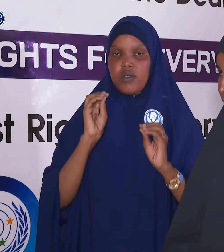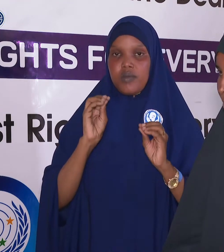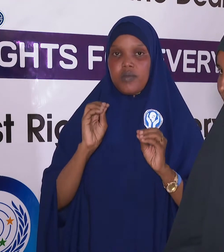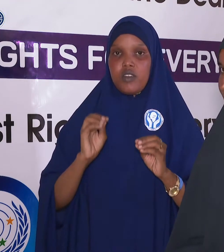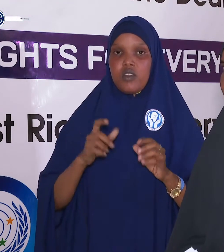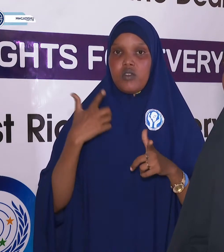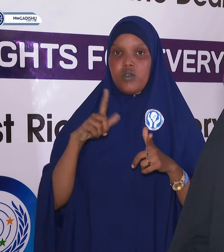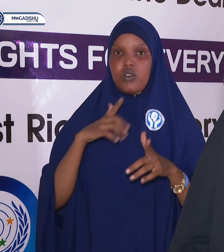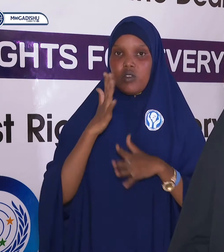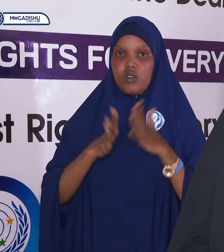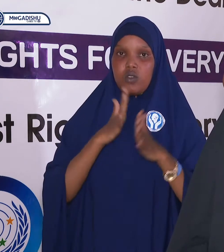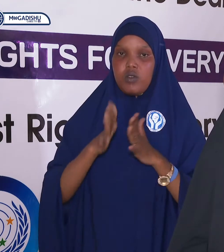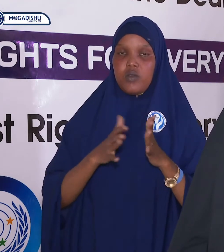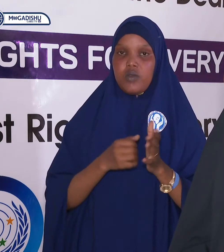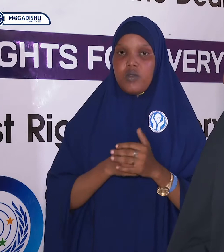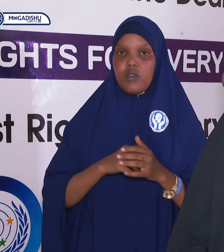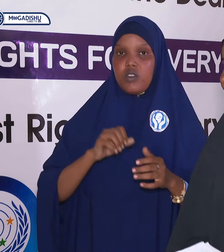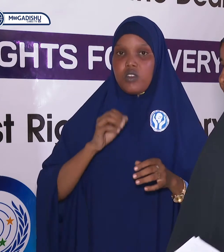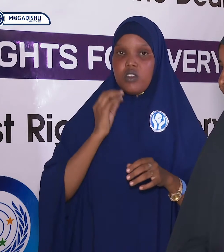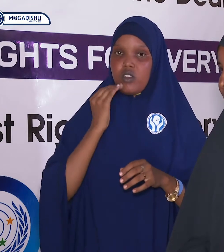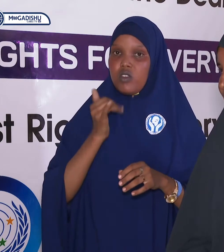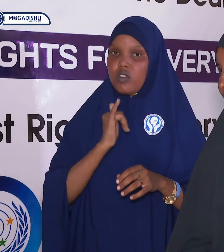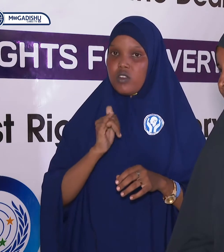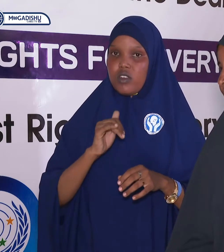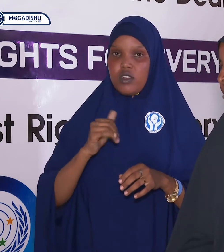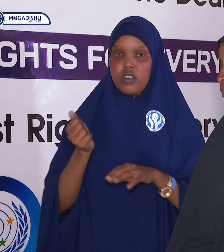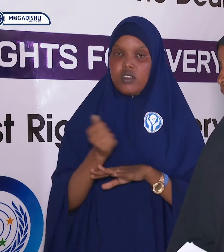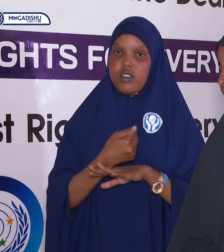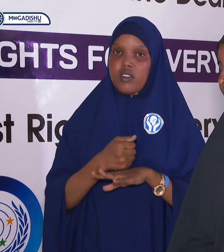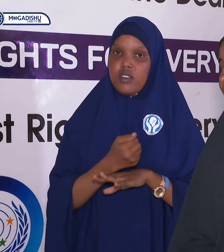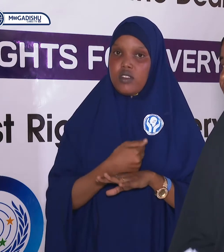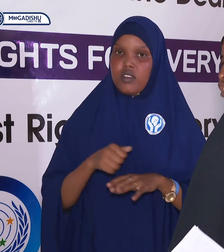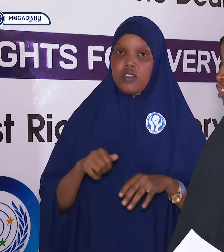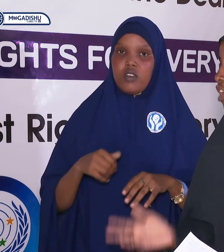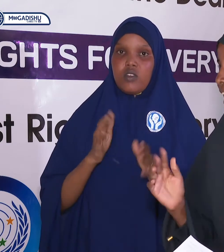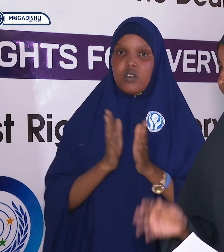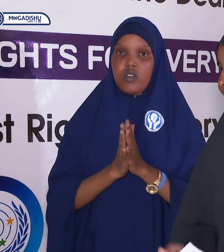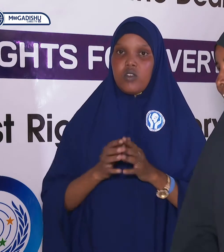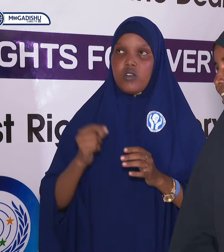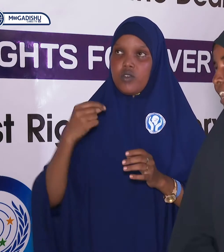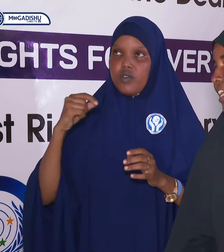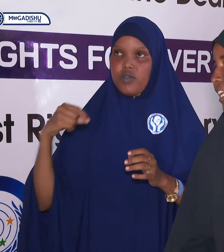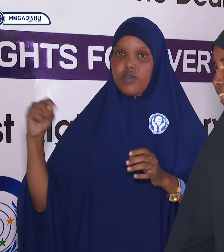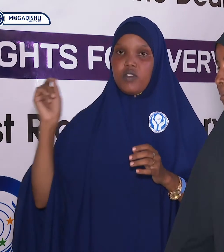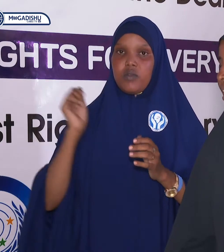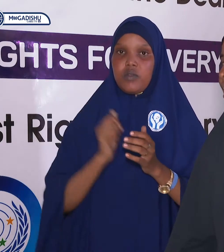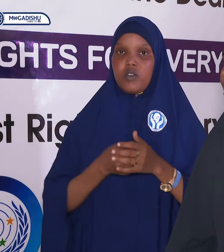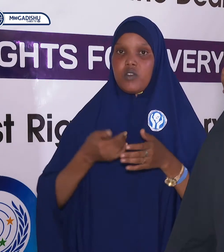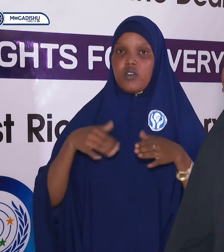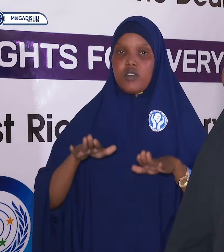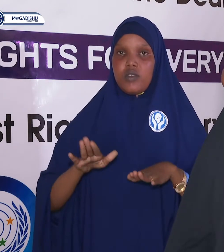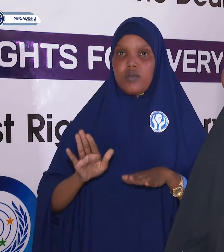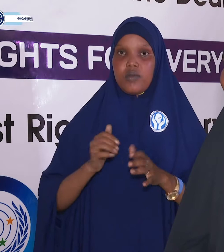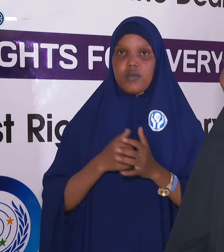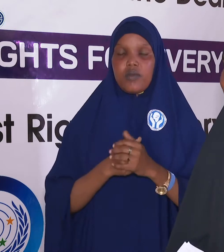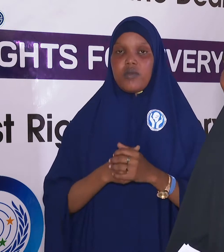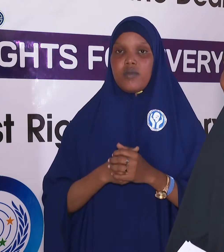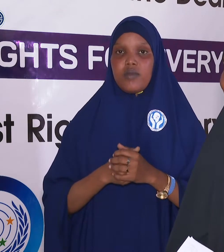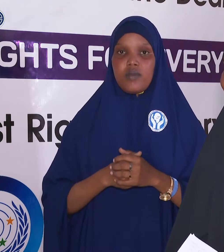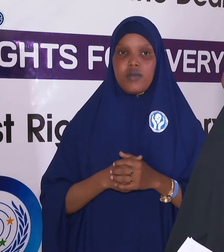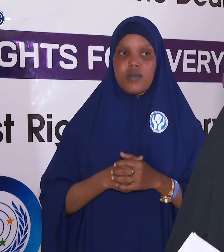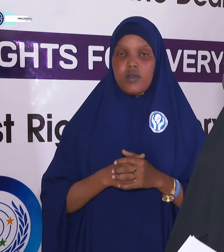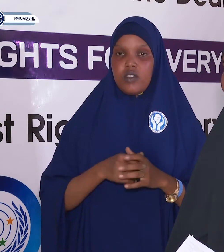luqadda suul dhabaala, sidoo kale waxay baraan cilaa saarka, farshaxanka iyo harqaan intaba. Sidoo kale waxay